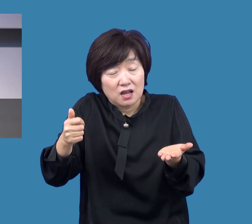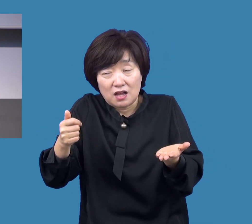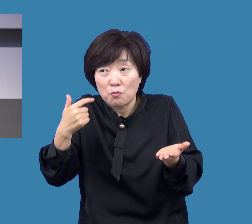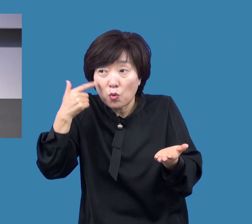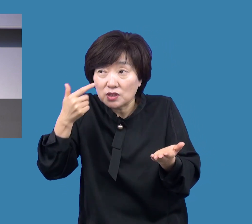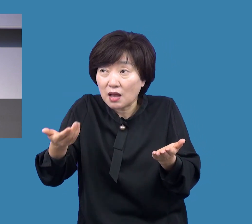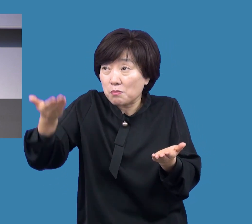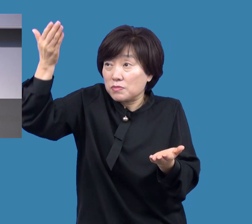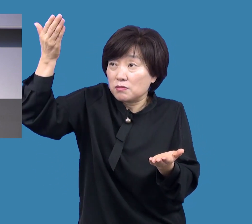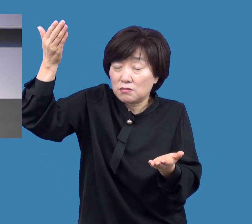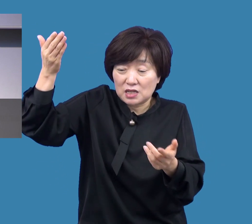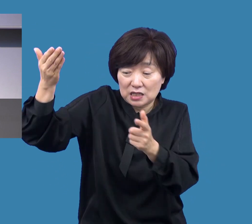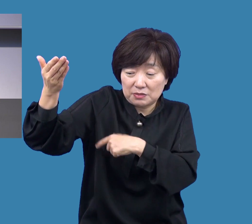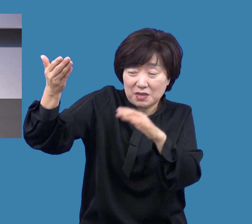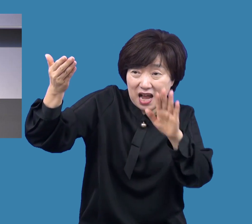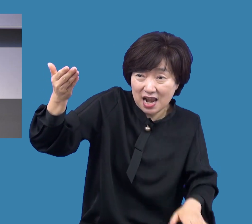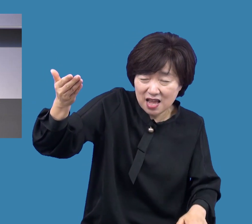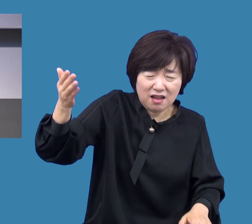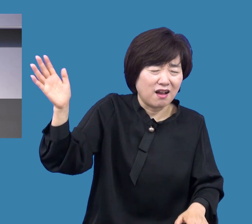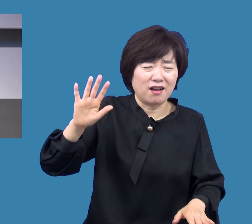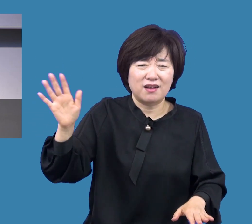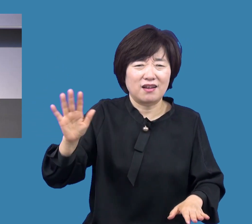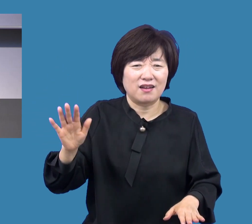집사보다 반드시 더 영적으로 성숙한 것도 아니에요.